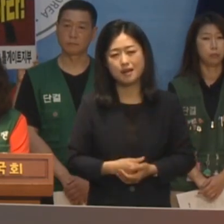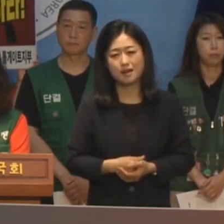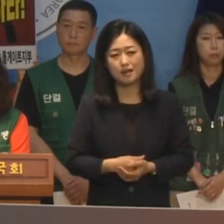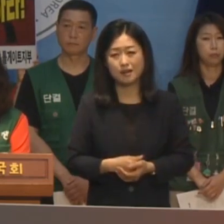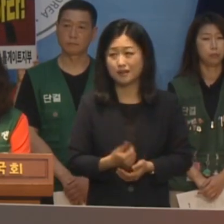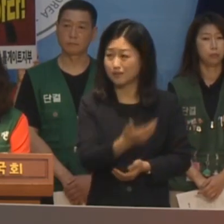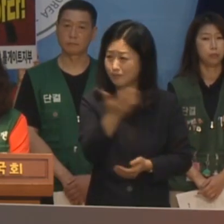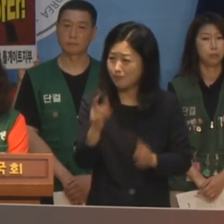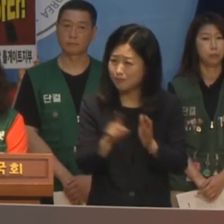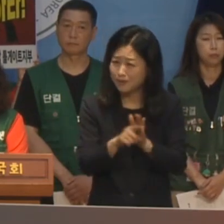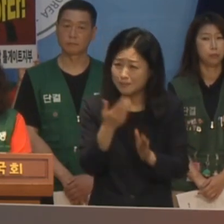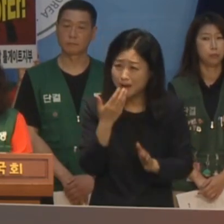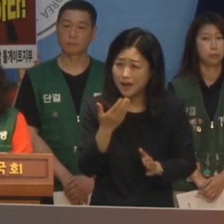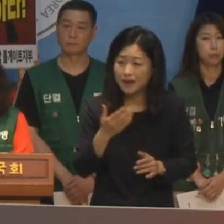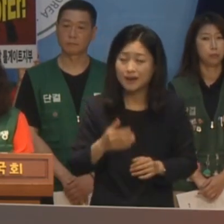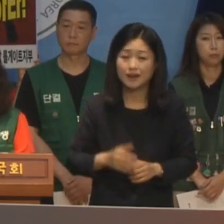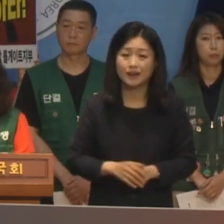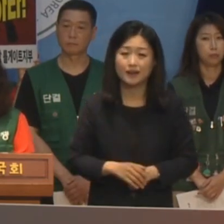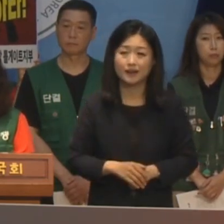것을.